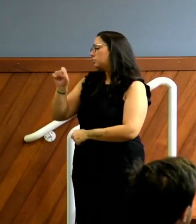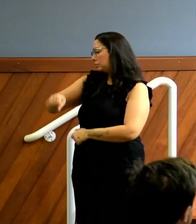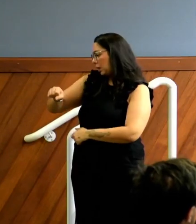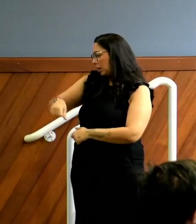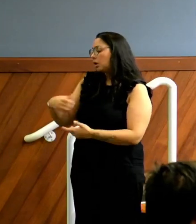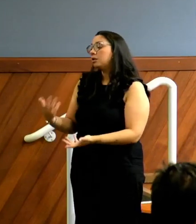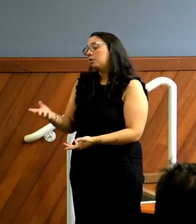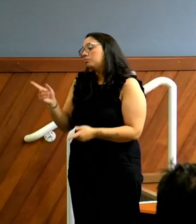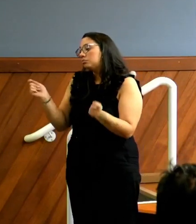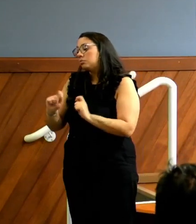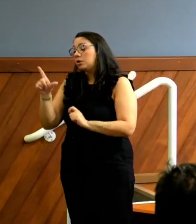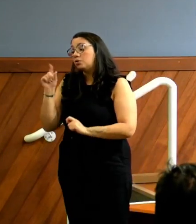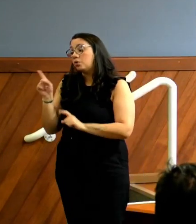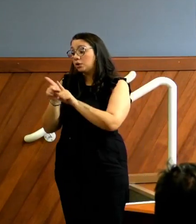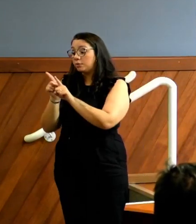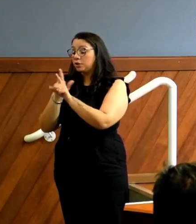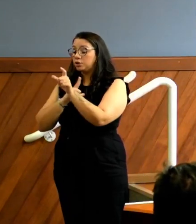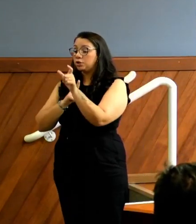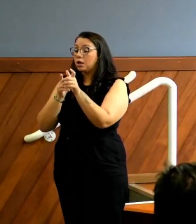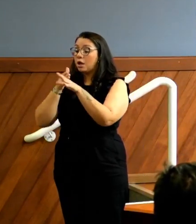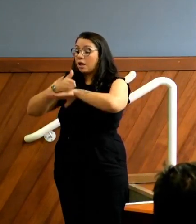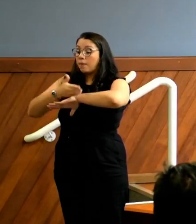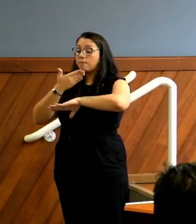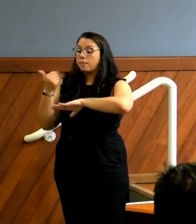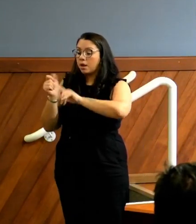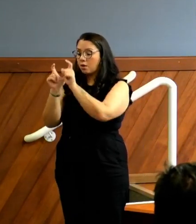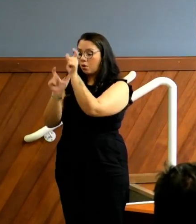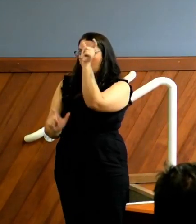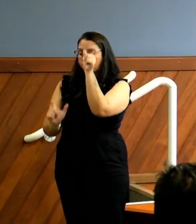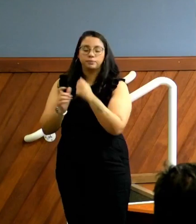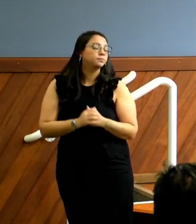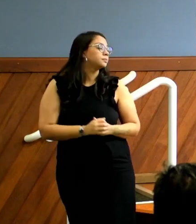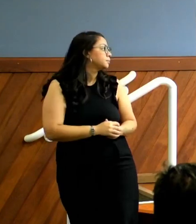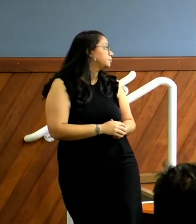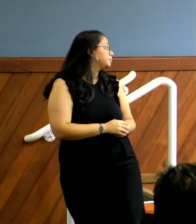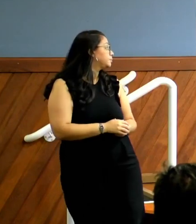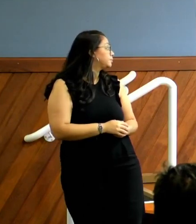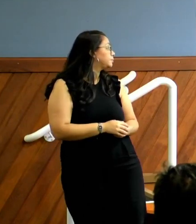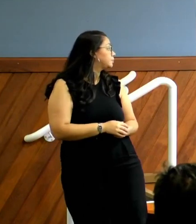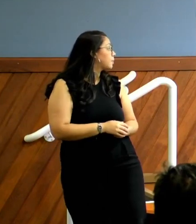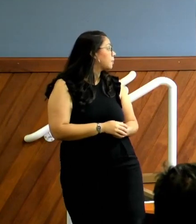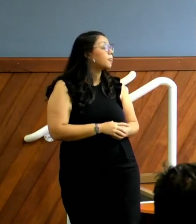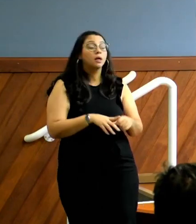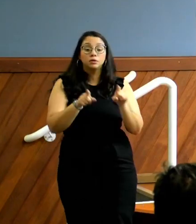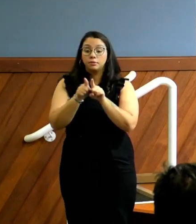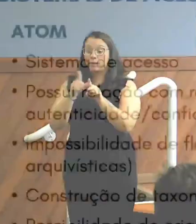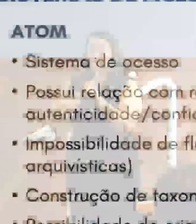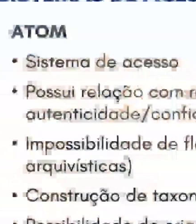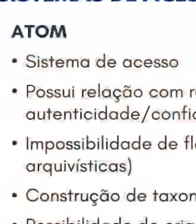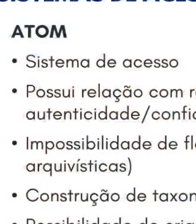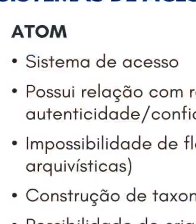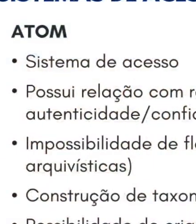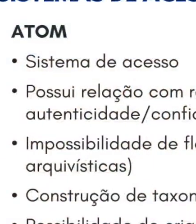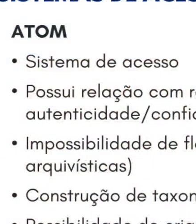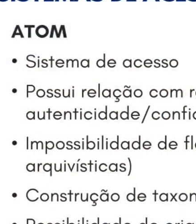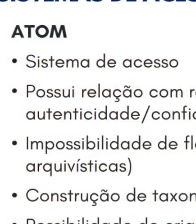é uma possibilidade também de franquear o acesso melhor, né? Ele tem possibilidade de criar subníveis hierárquicos, que é